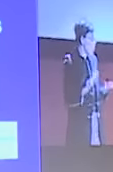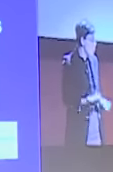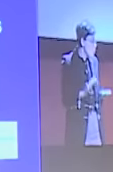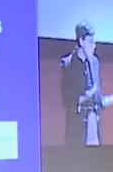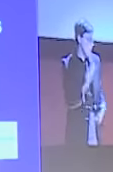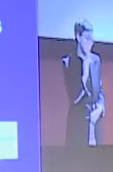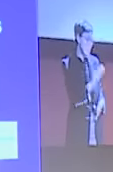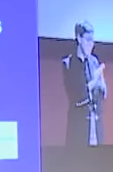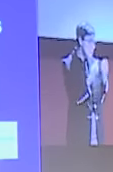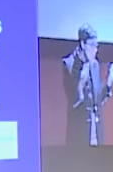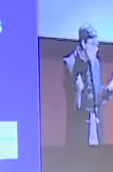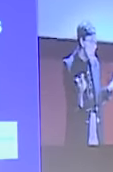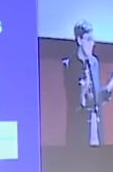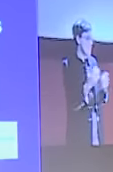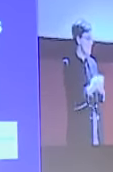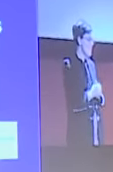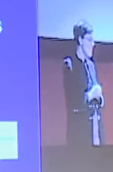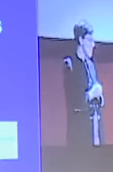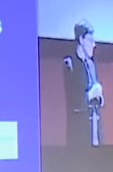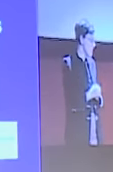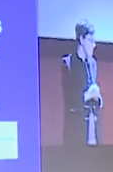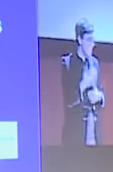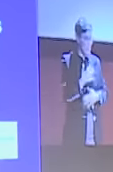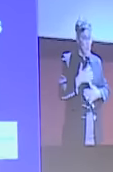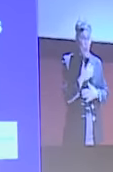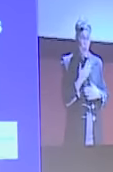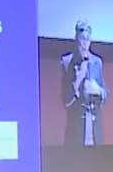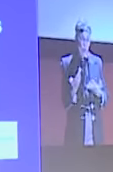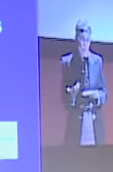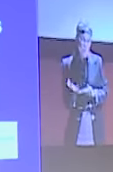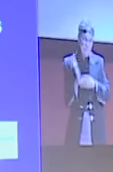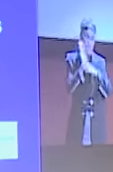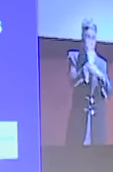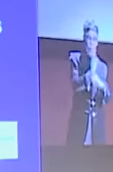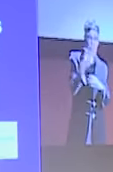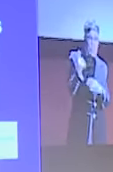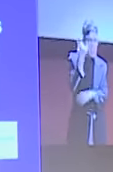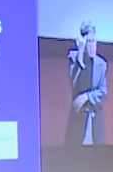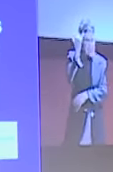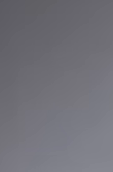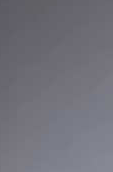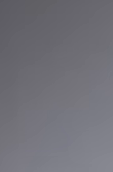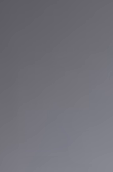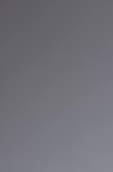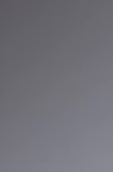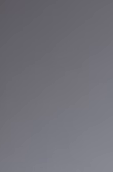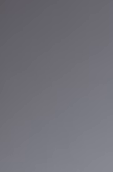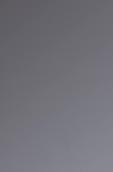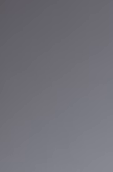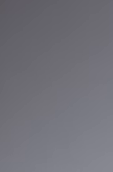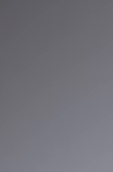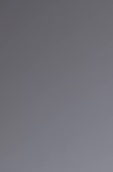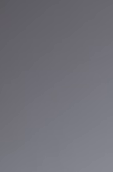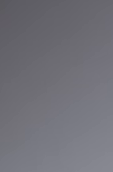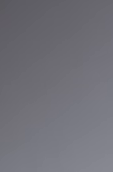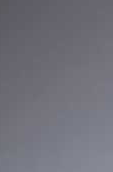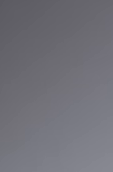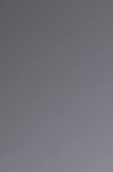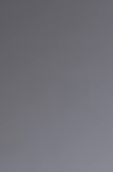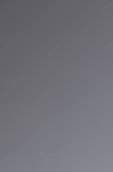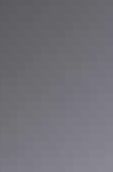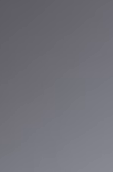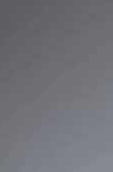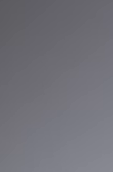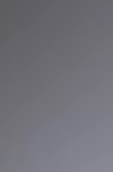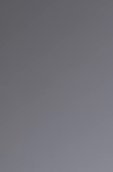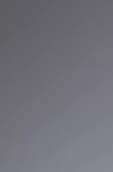de m'avoir invité à cet atelier. Merci beaucoup. Je suis contente de vous présenter mon travail, de